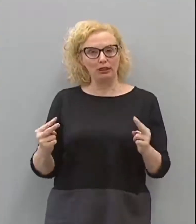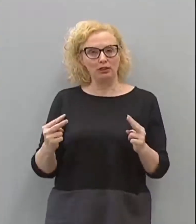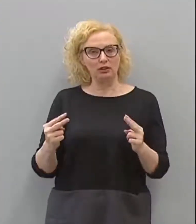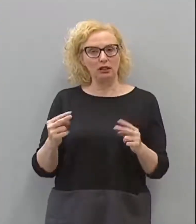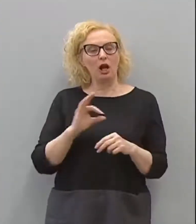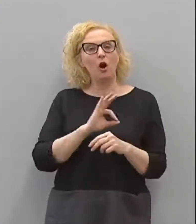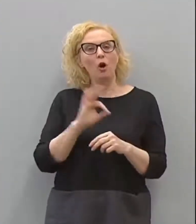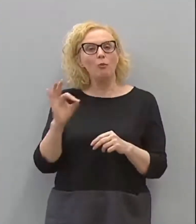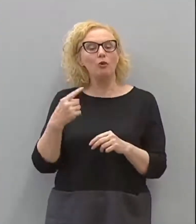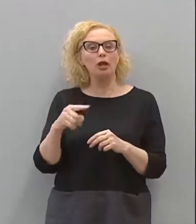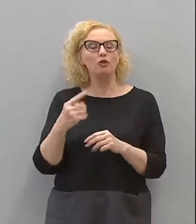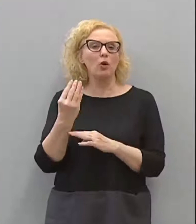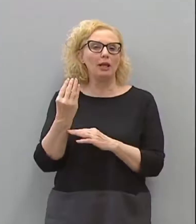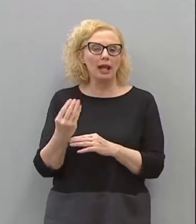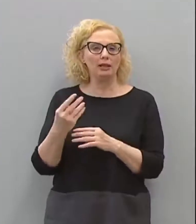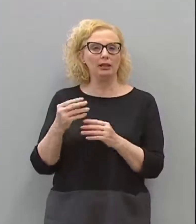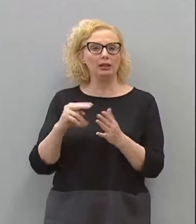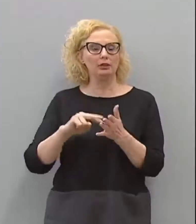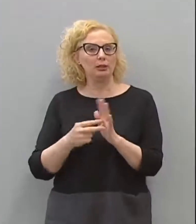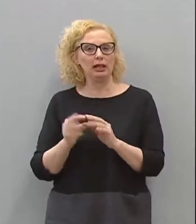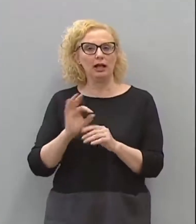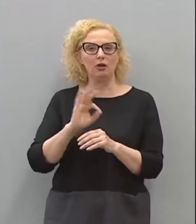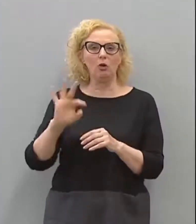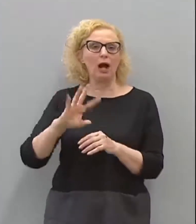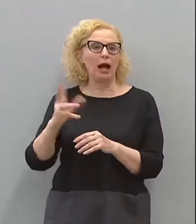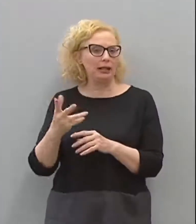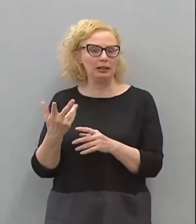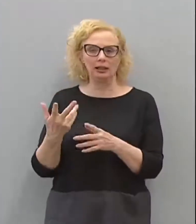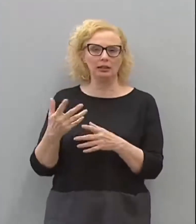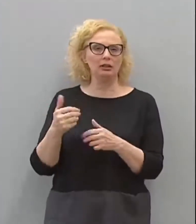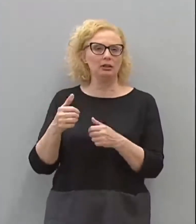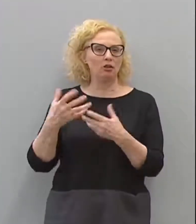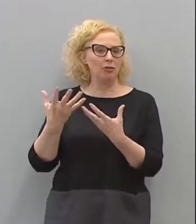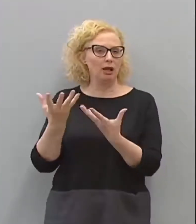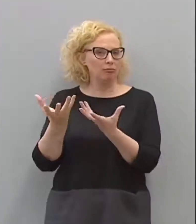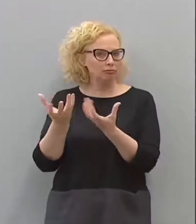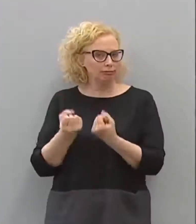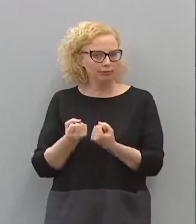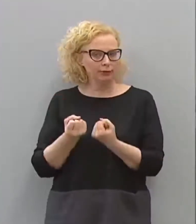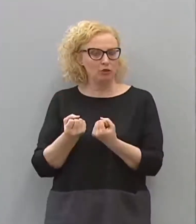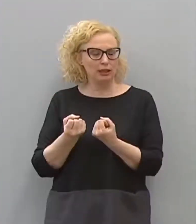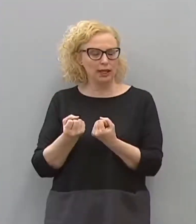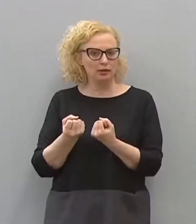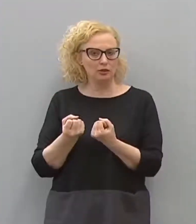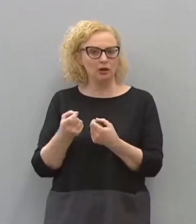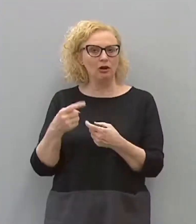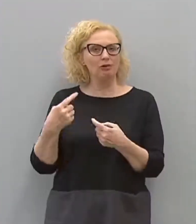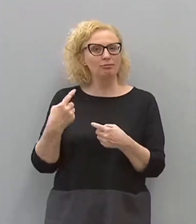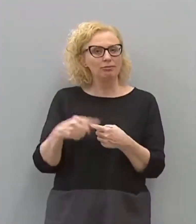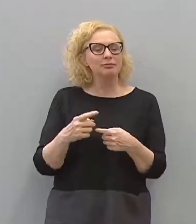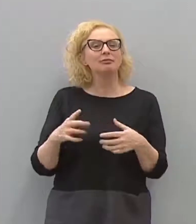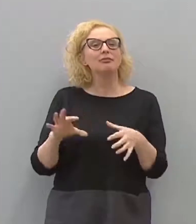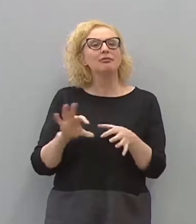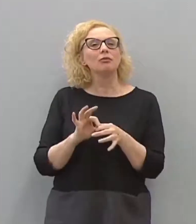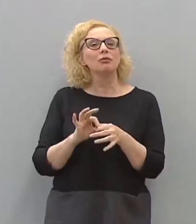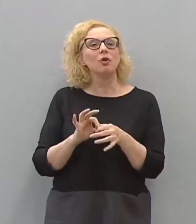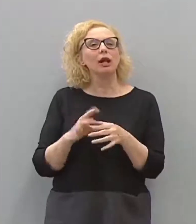suoi enti strumentali o di altre amministrazioni aggiudicatrici che hanno per l'appunto un rilevante impatto sul tessuto socio economico